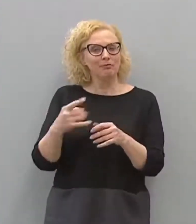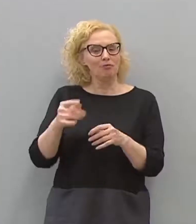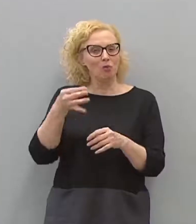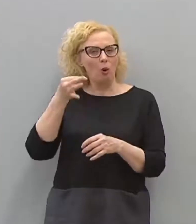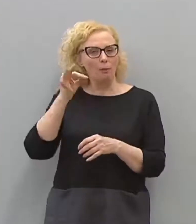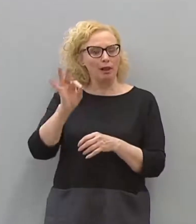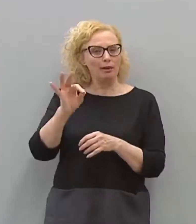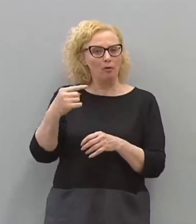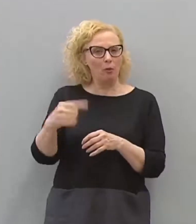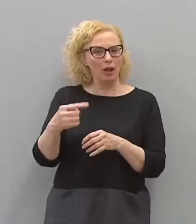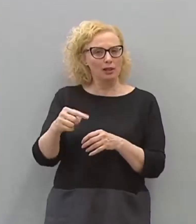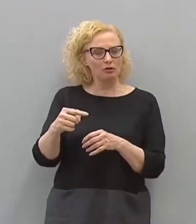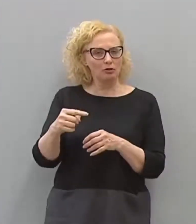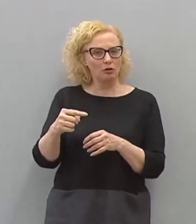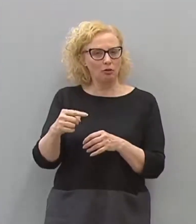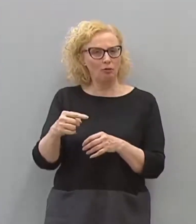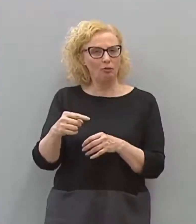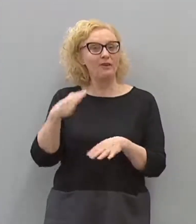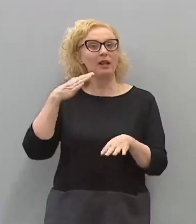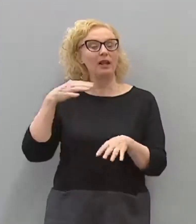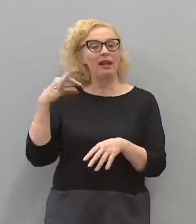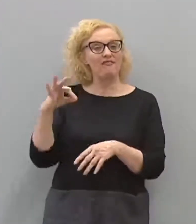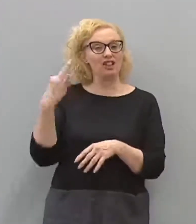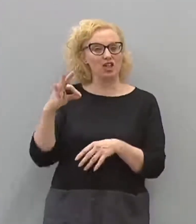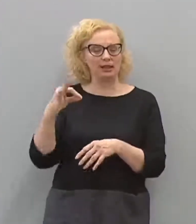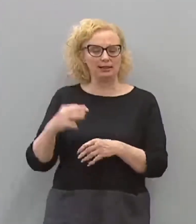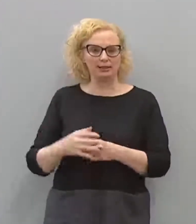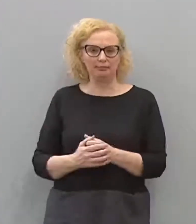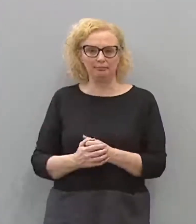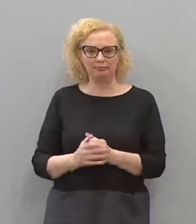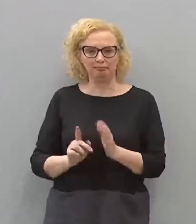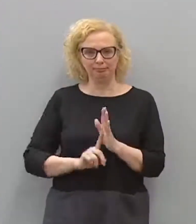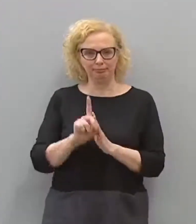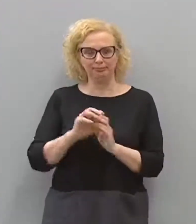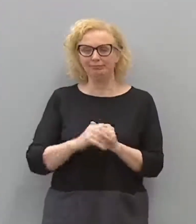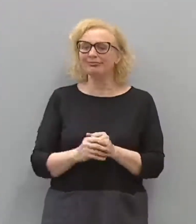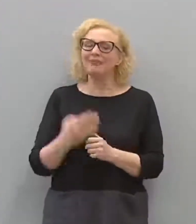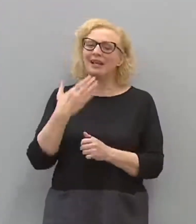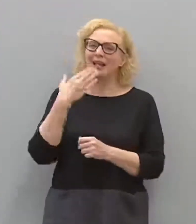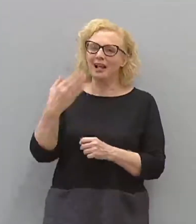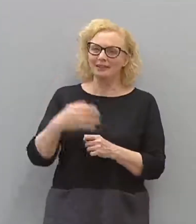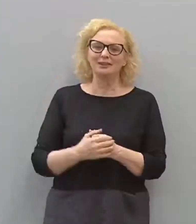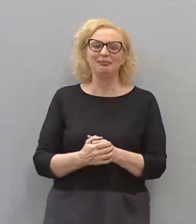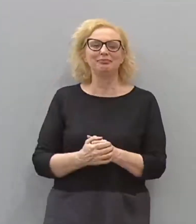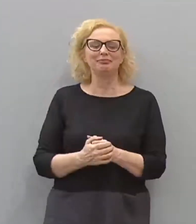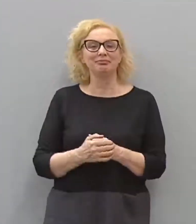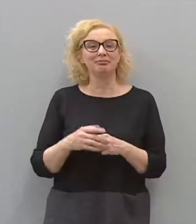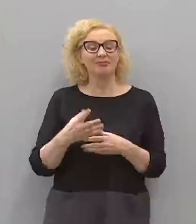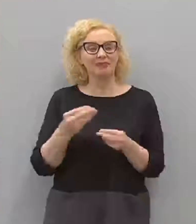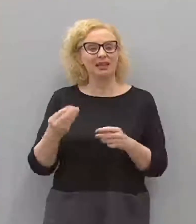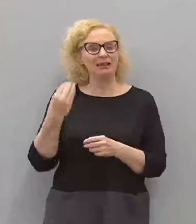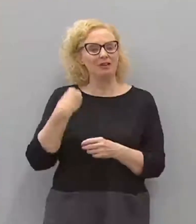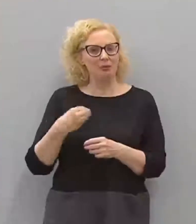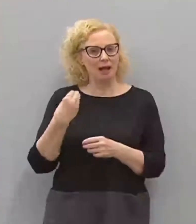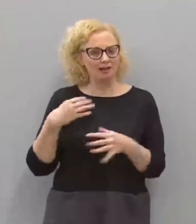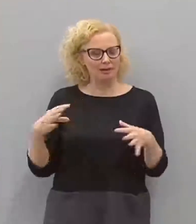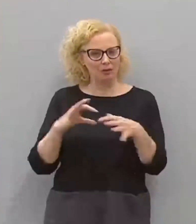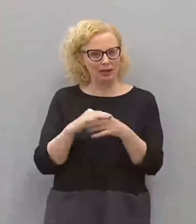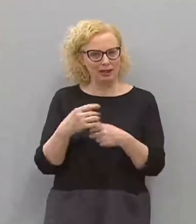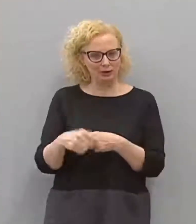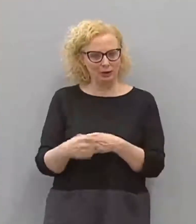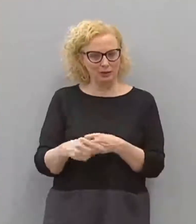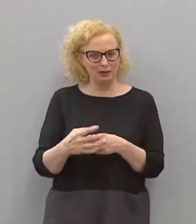di efficienza un parere in effetti una delle domande che stanno arrivando riguarda i